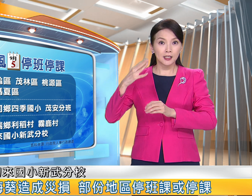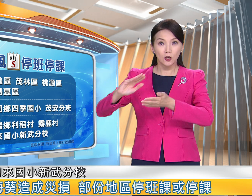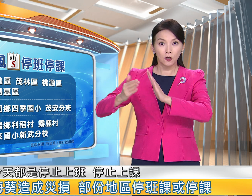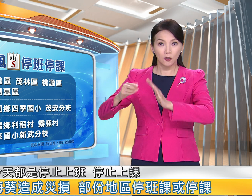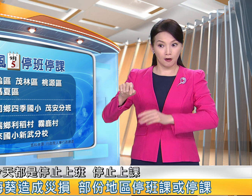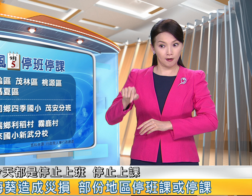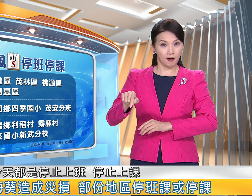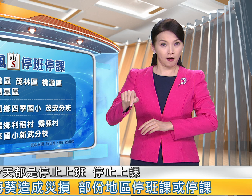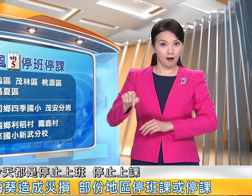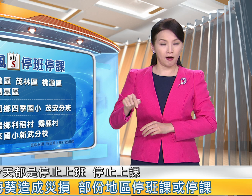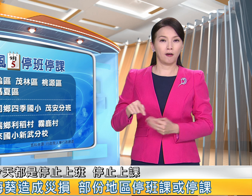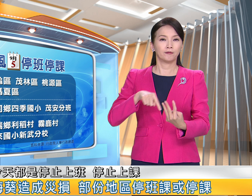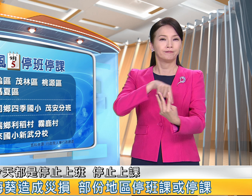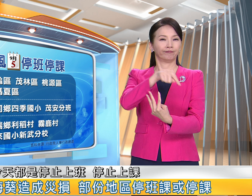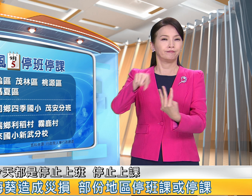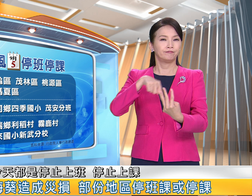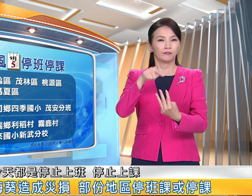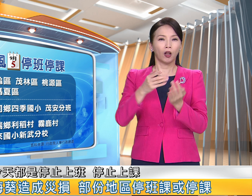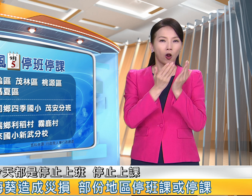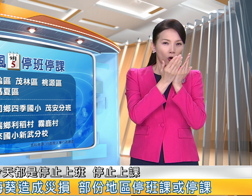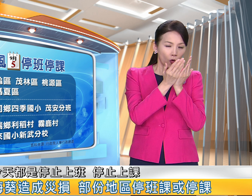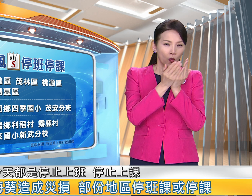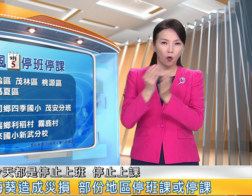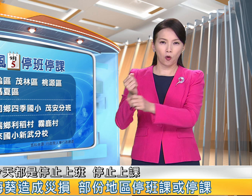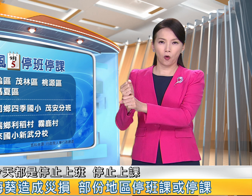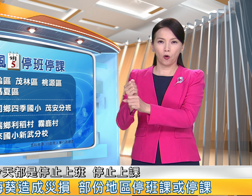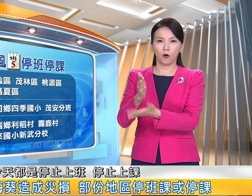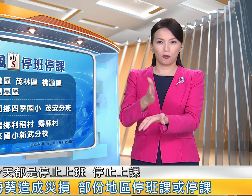今天都是停止上班、停止上课。